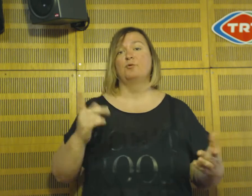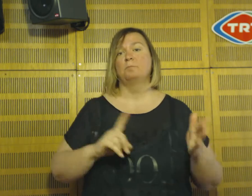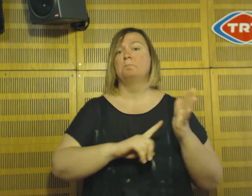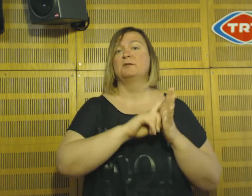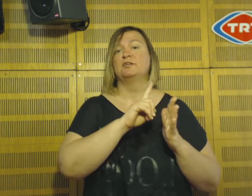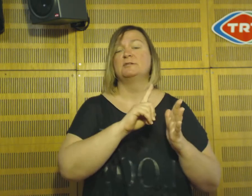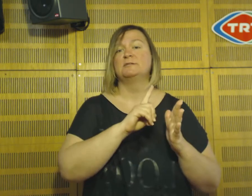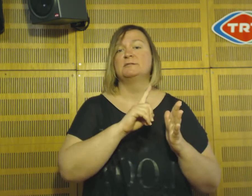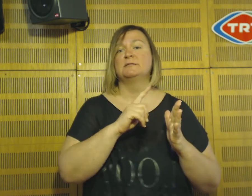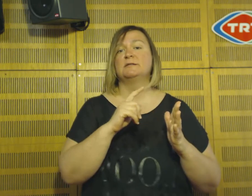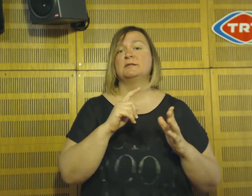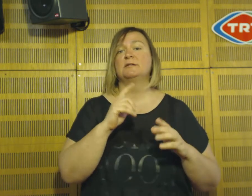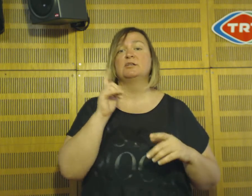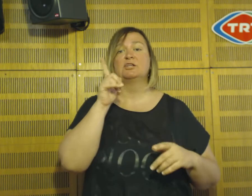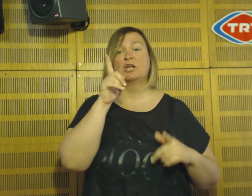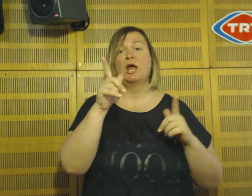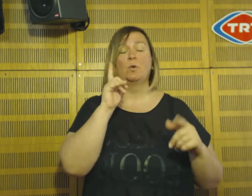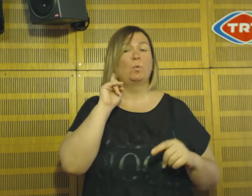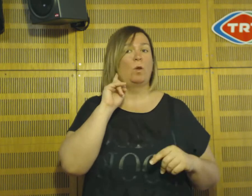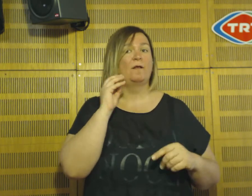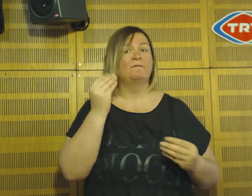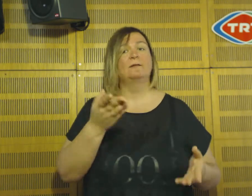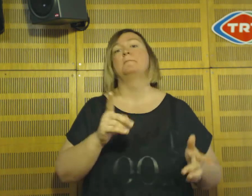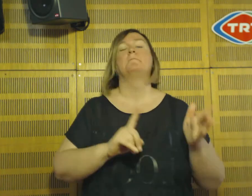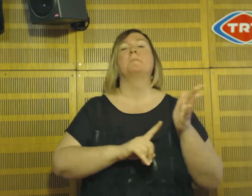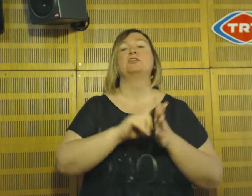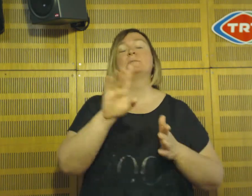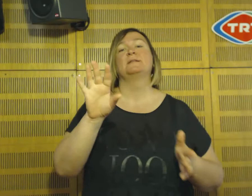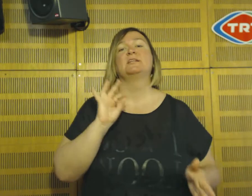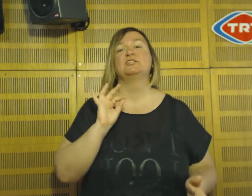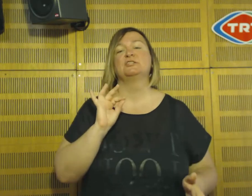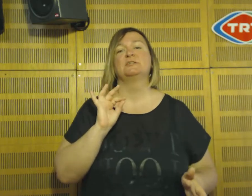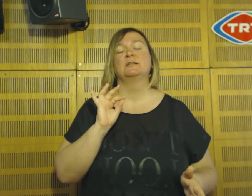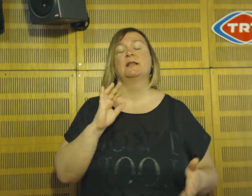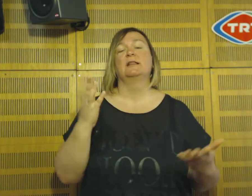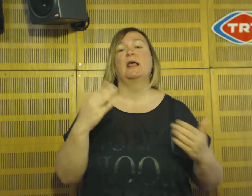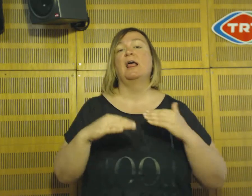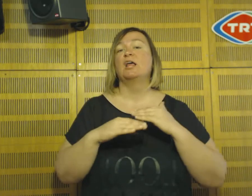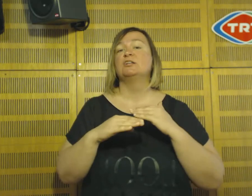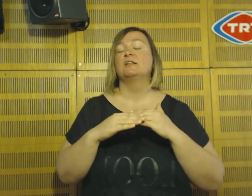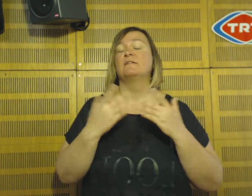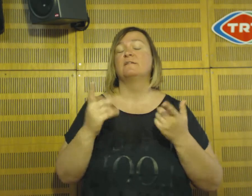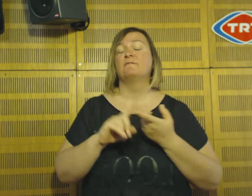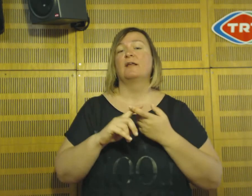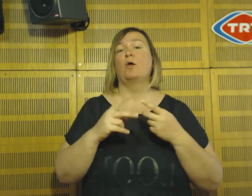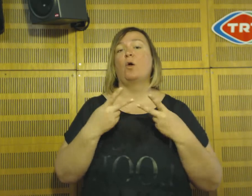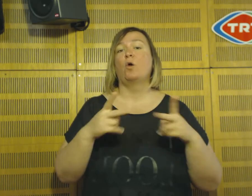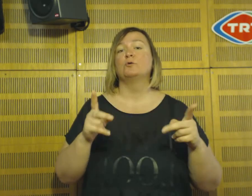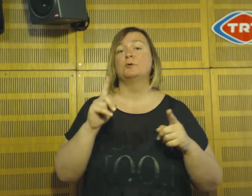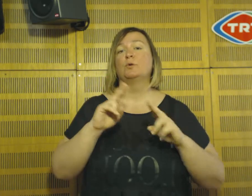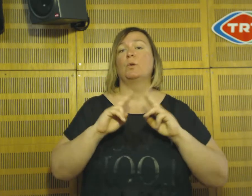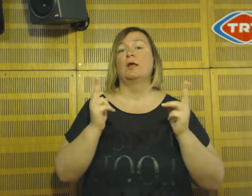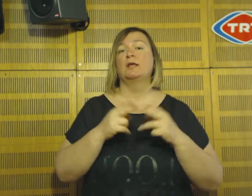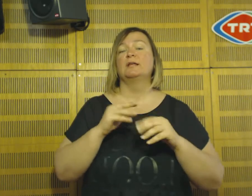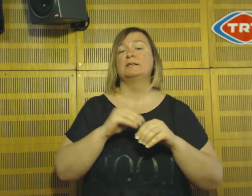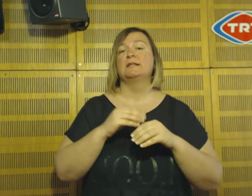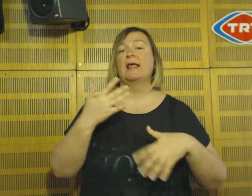başarısıdır. Çağrıya kulak verin ve başarmayı seçin. Daha eşit ve özgür bir dünya için engelsiz